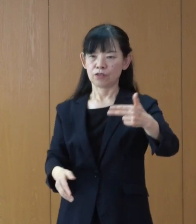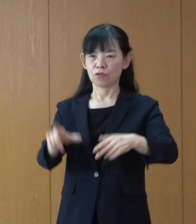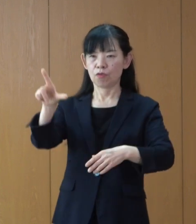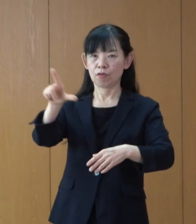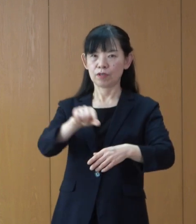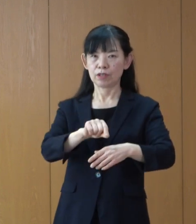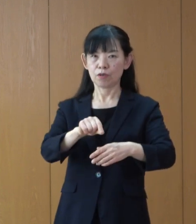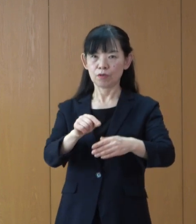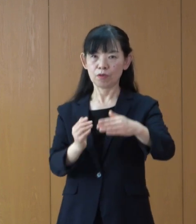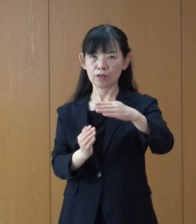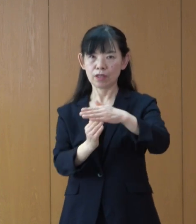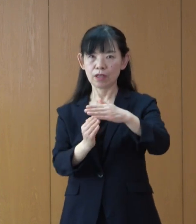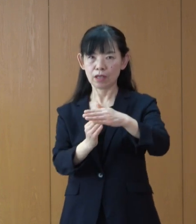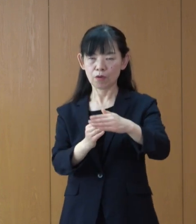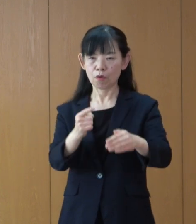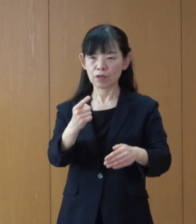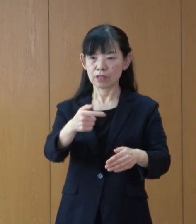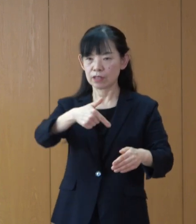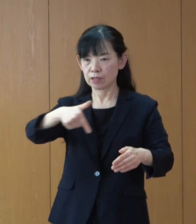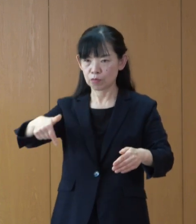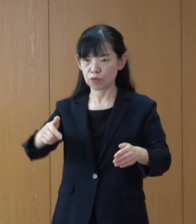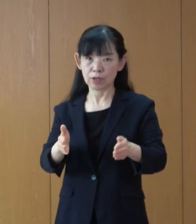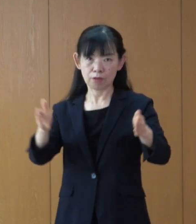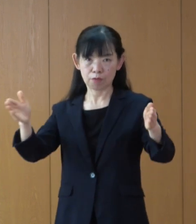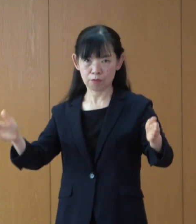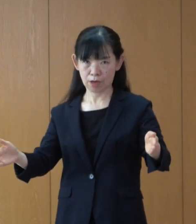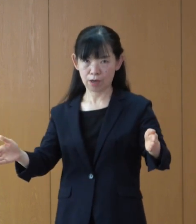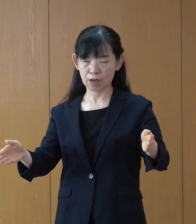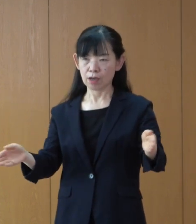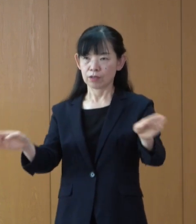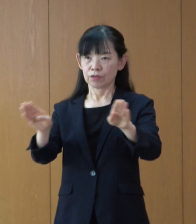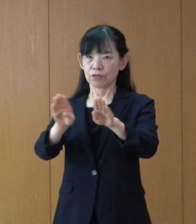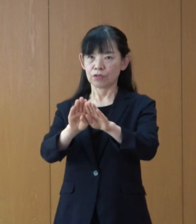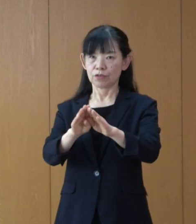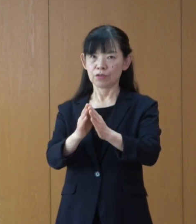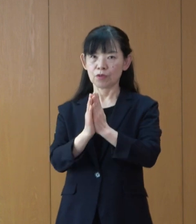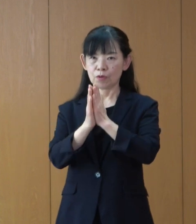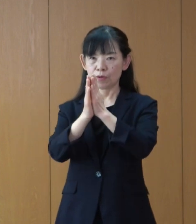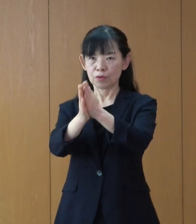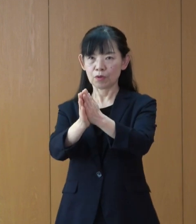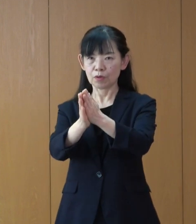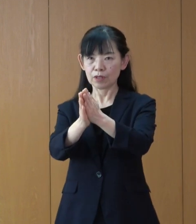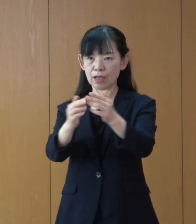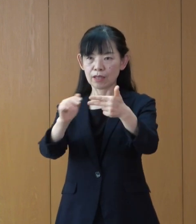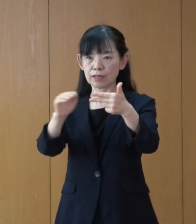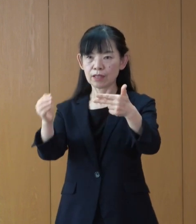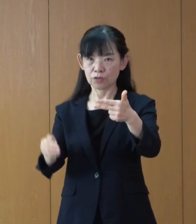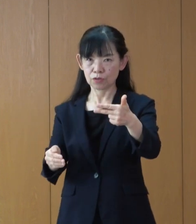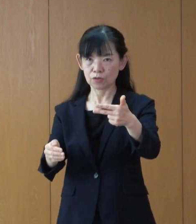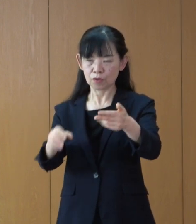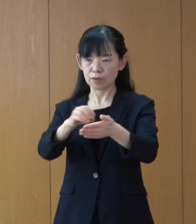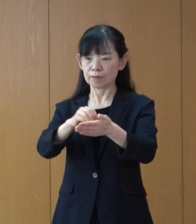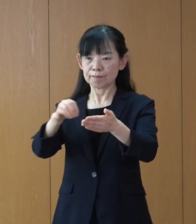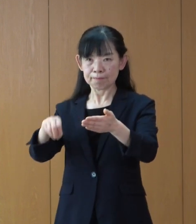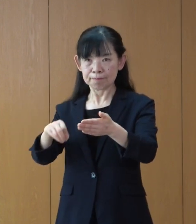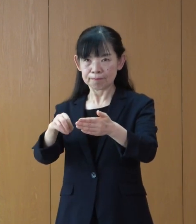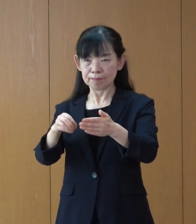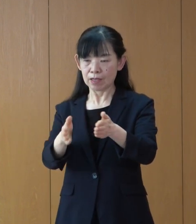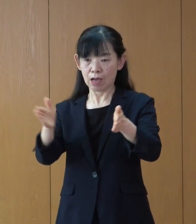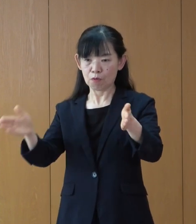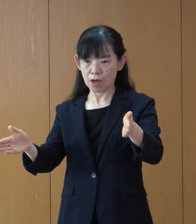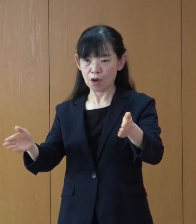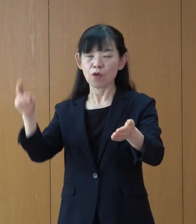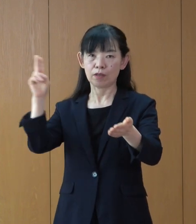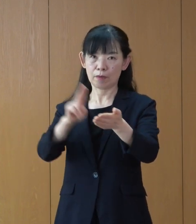の一部緩和、いわゆる休業要請施設の一部緩和を決定しました。